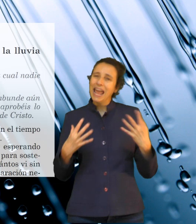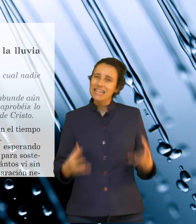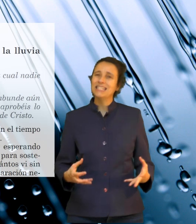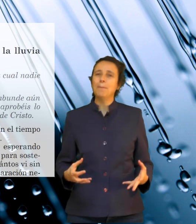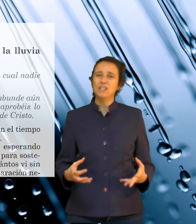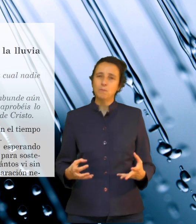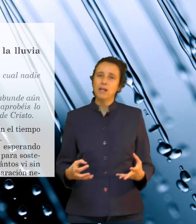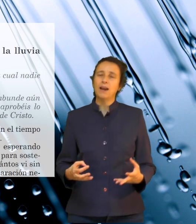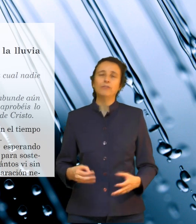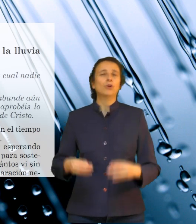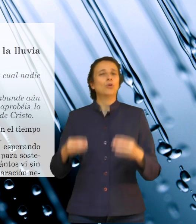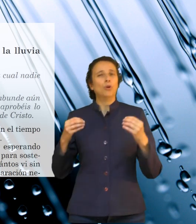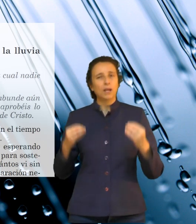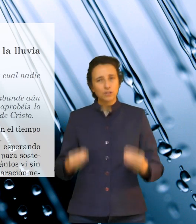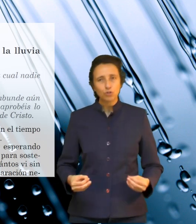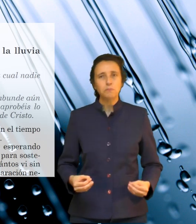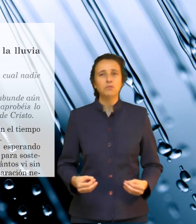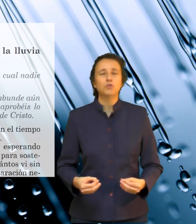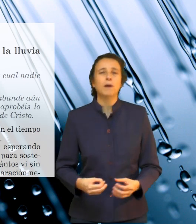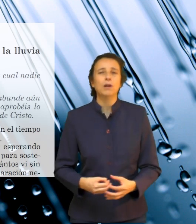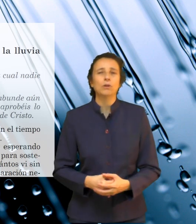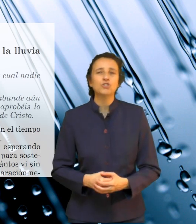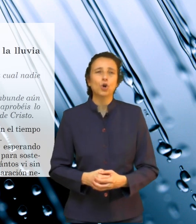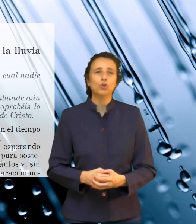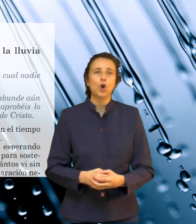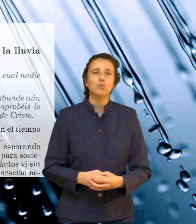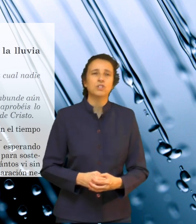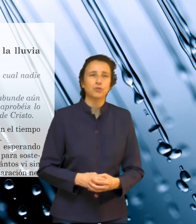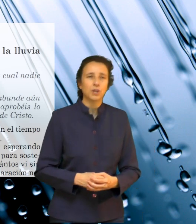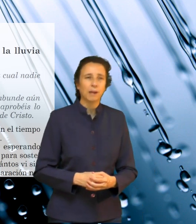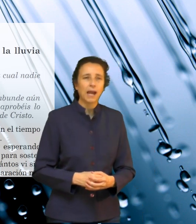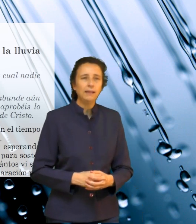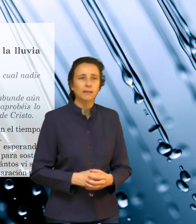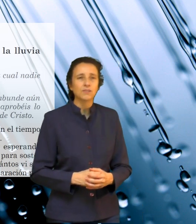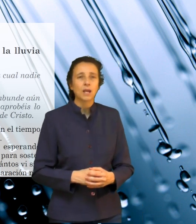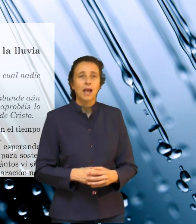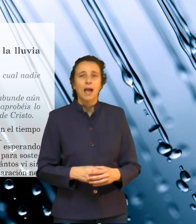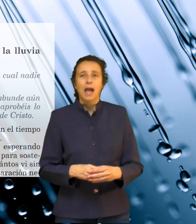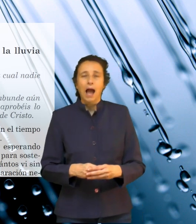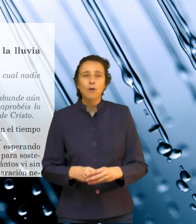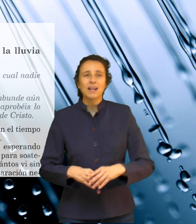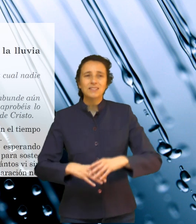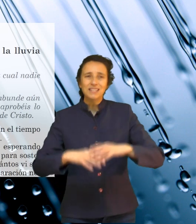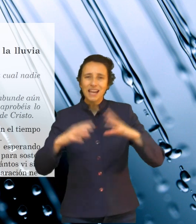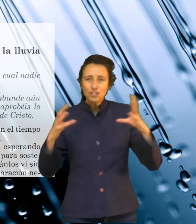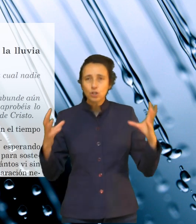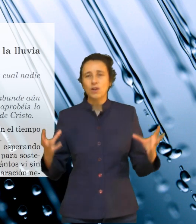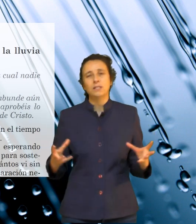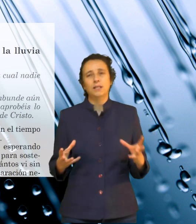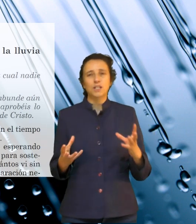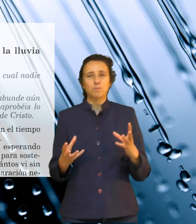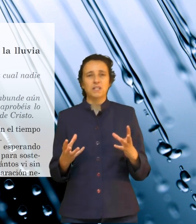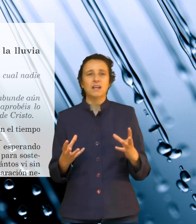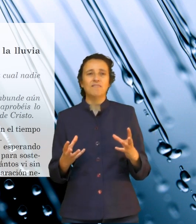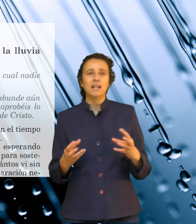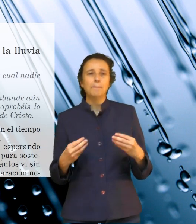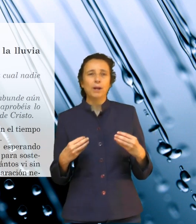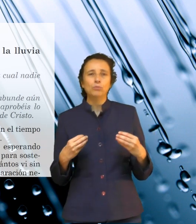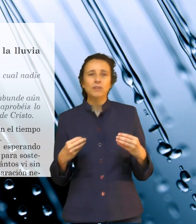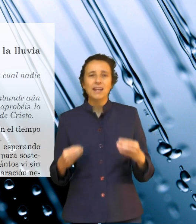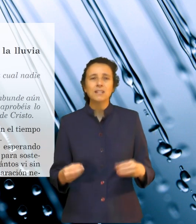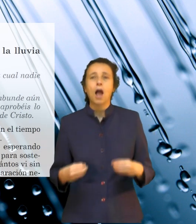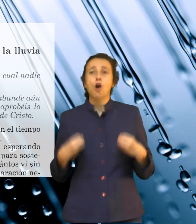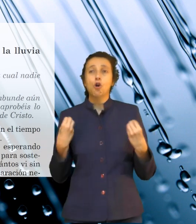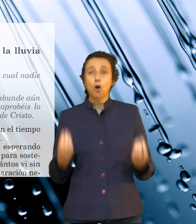mantener esa misma relación con esos mismos valores con nuestros semejantes. Ahora, si eso es indispensable,